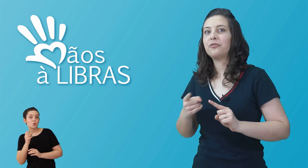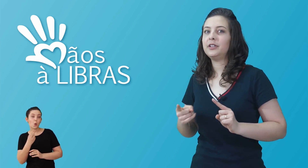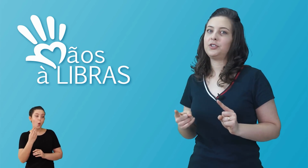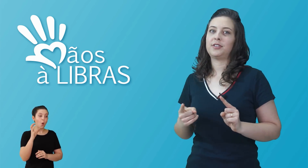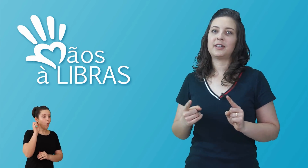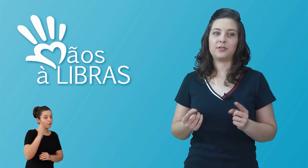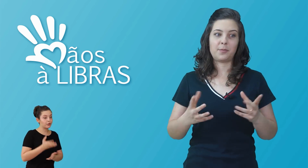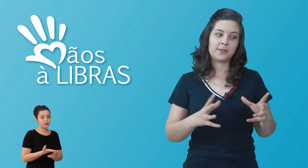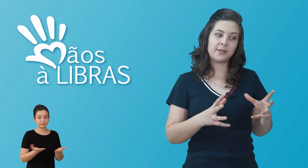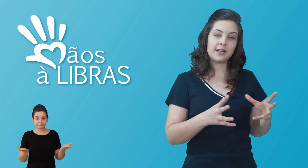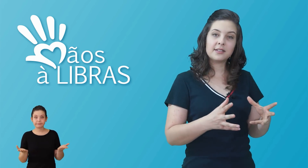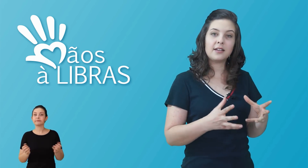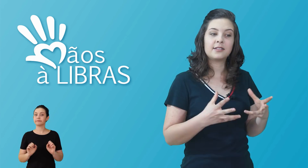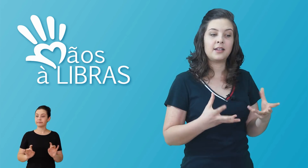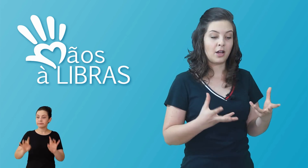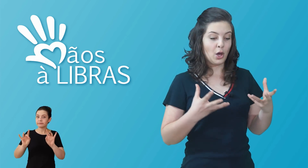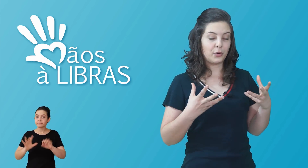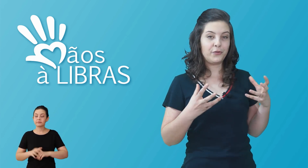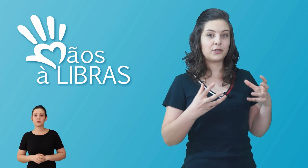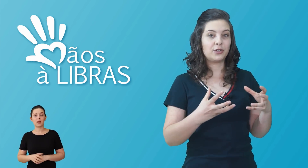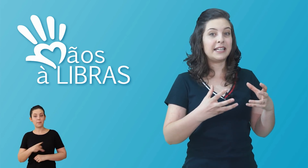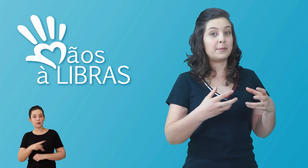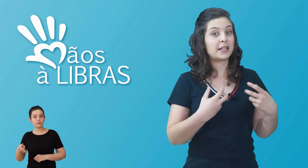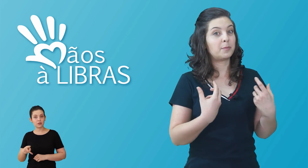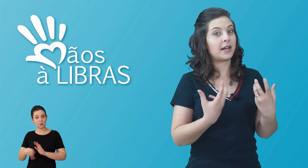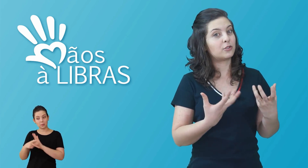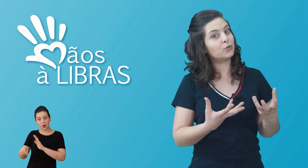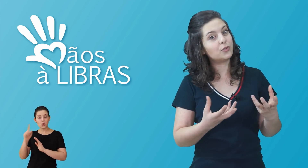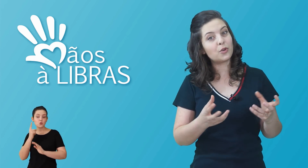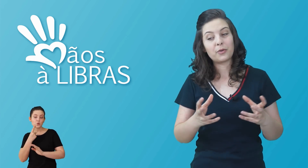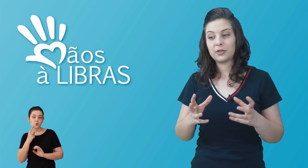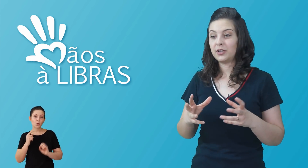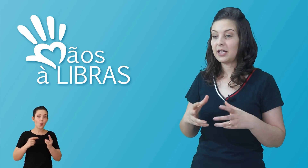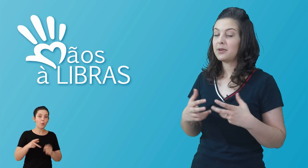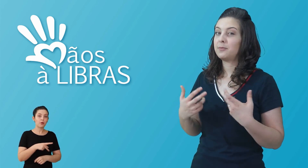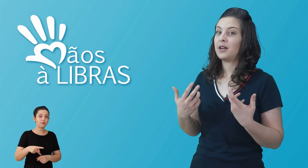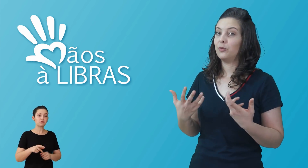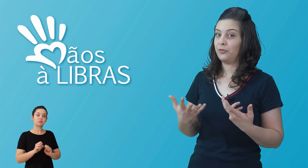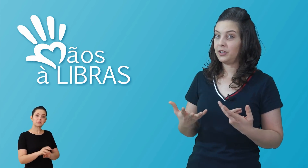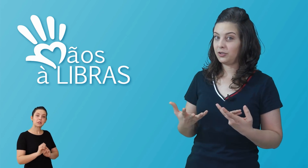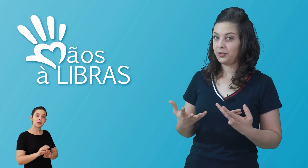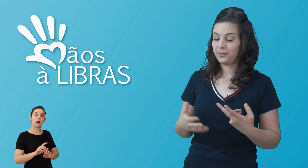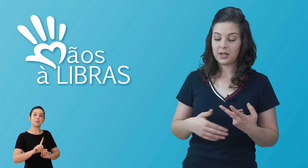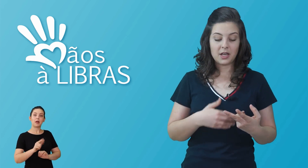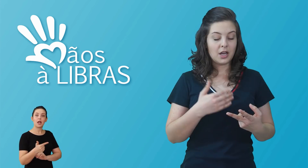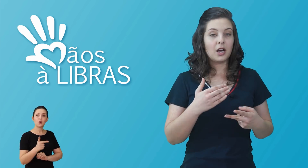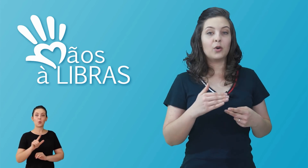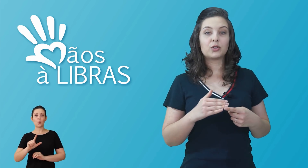para ouvintes, quer dizer, você pode especializar em ser professor de Libras para surdos ou professor de Libras para